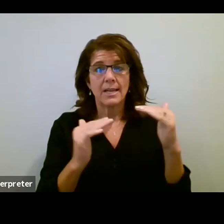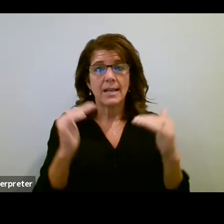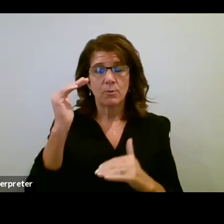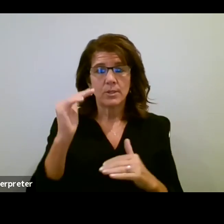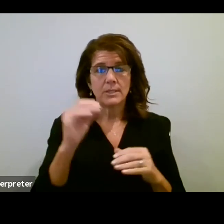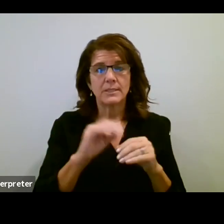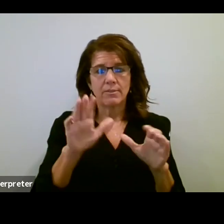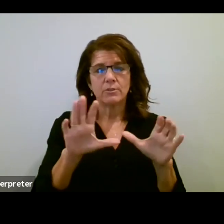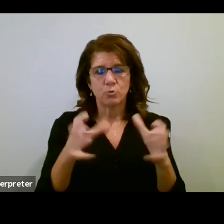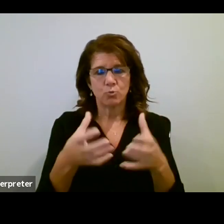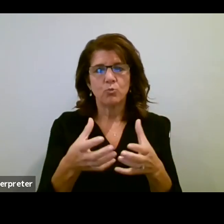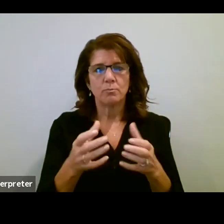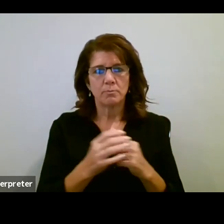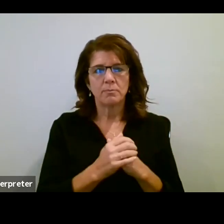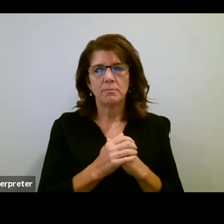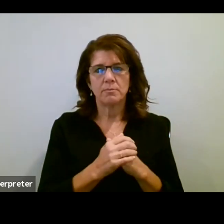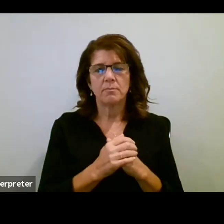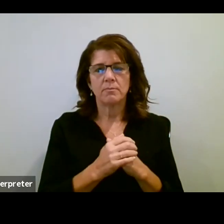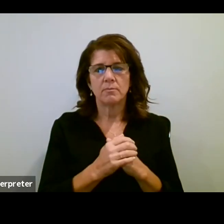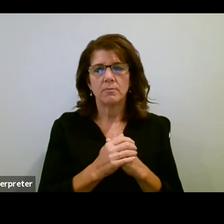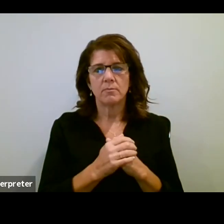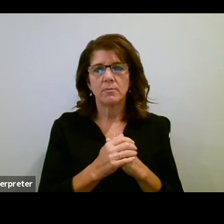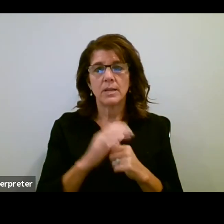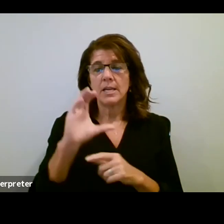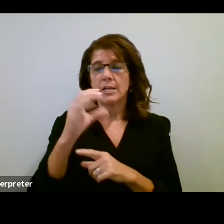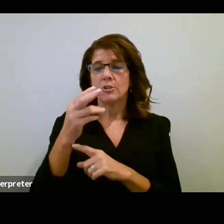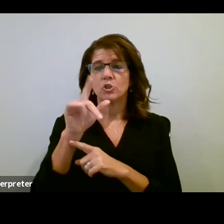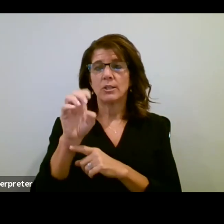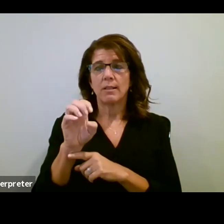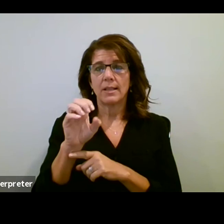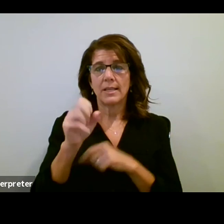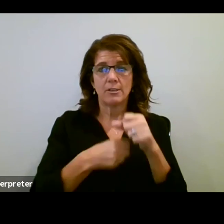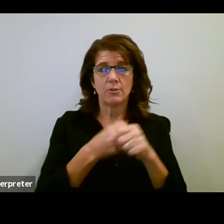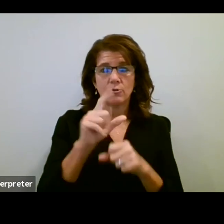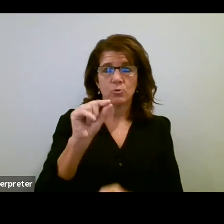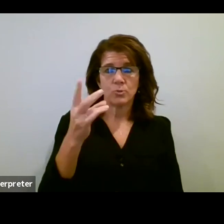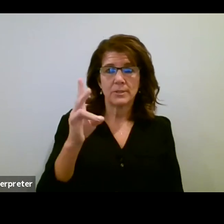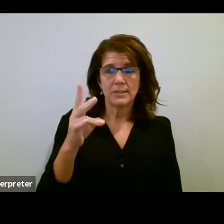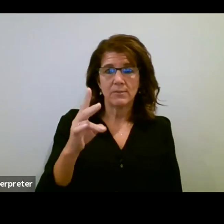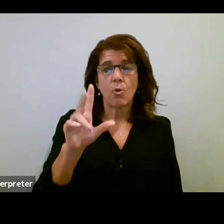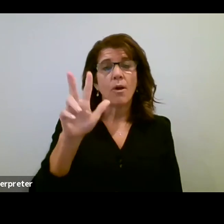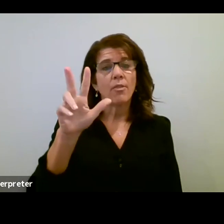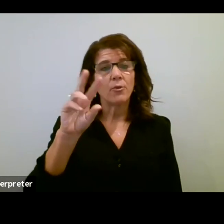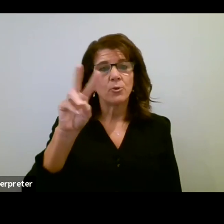En Chile, el año 2017, solo un 32% de los mayores de